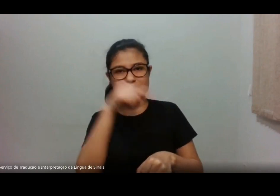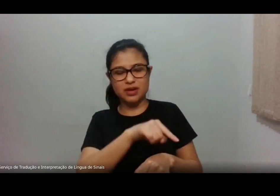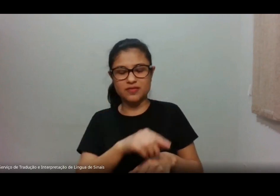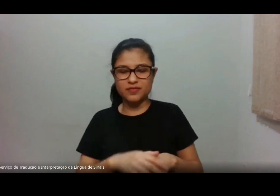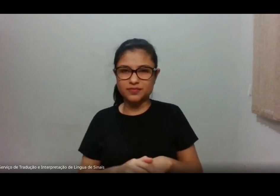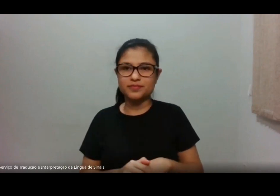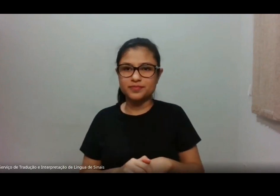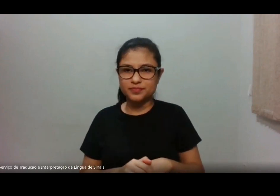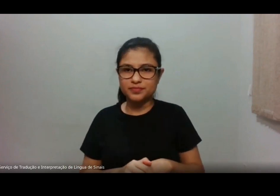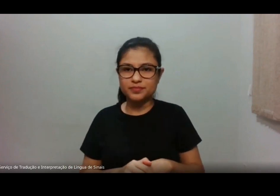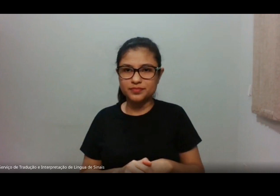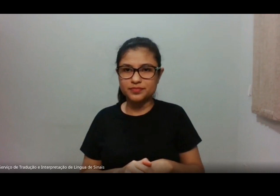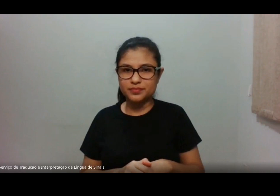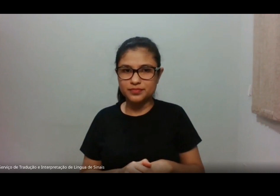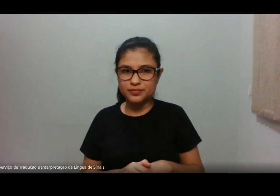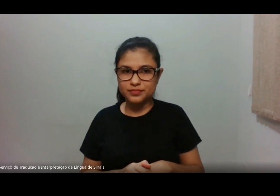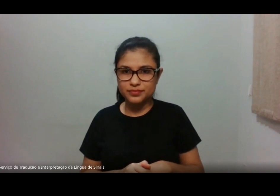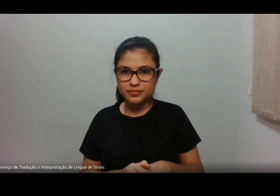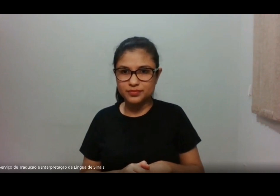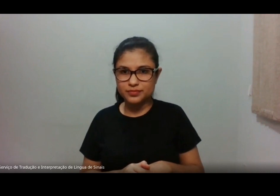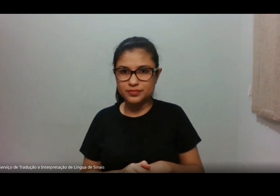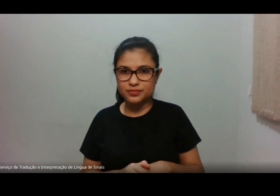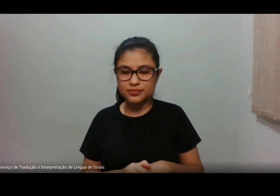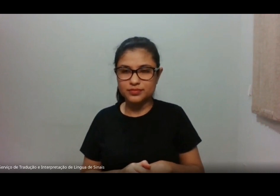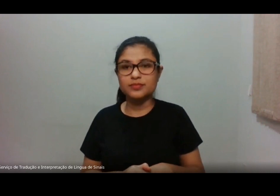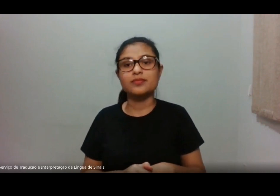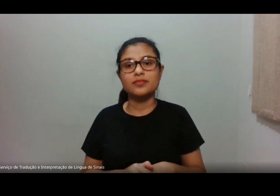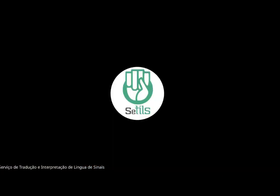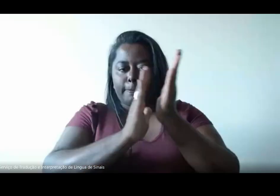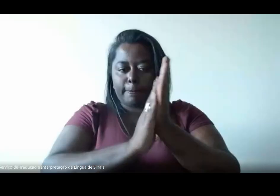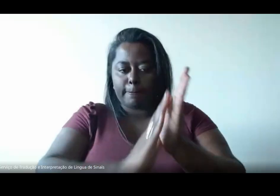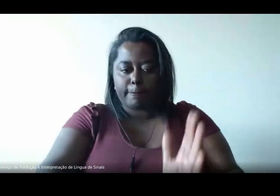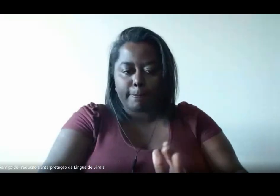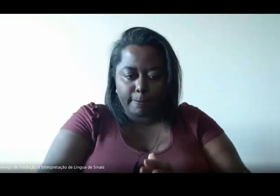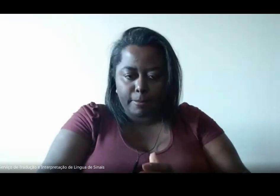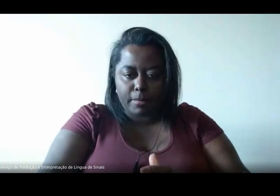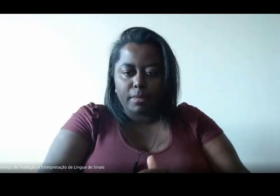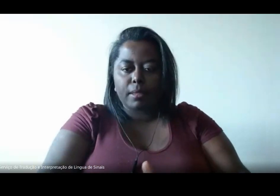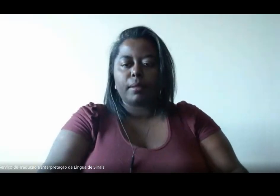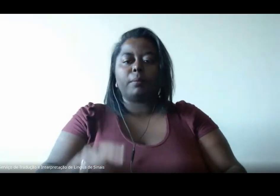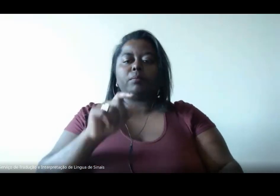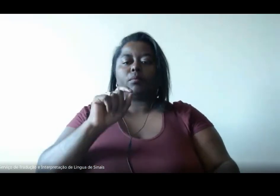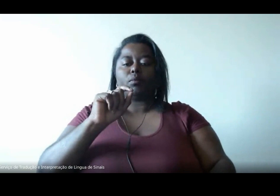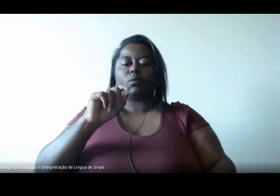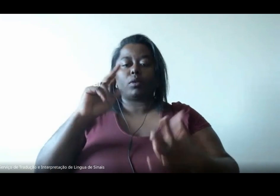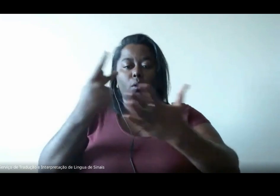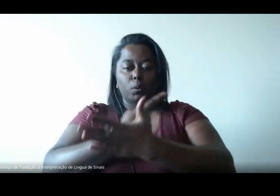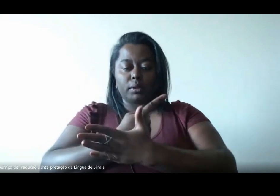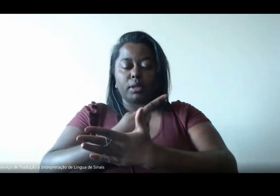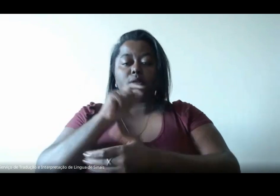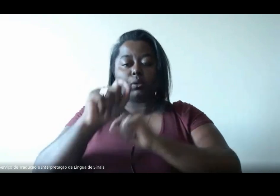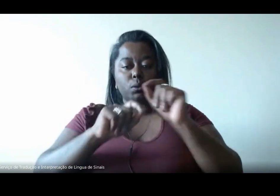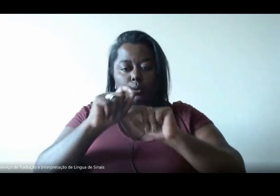Então, o que acontece é que a nossa legislação, tal como materialmente está ali na textualidade jurídica, a nossa legislação